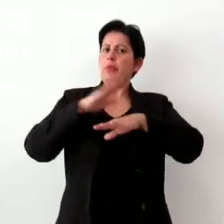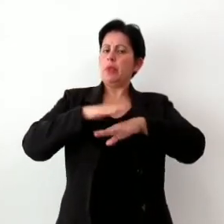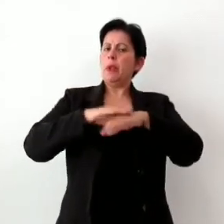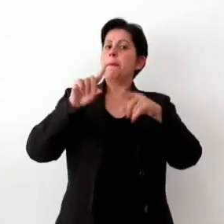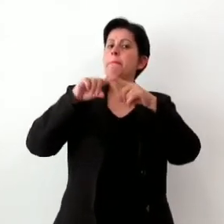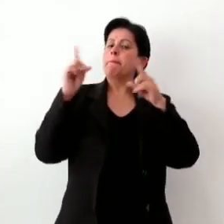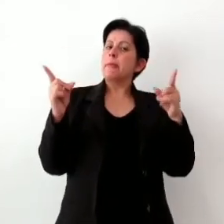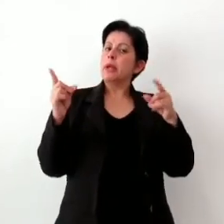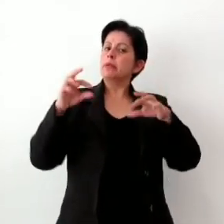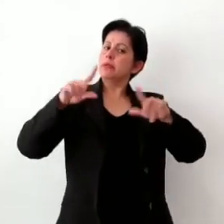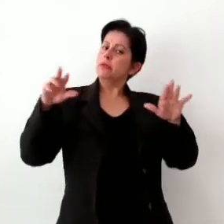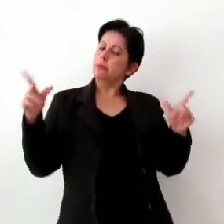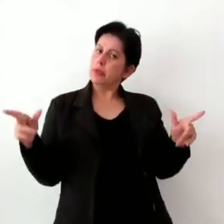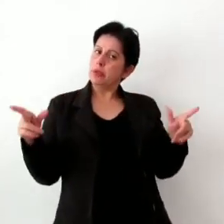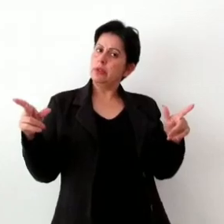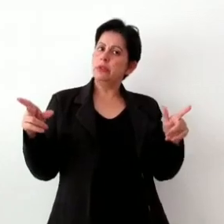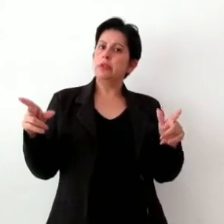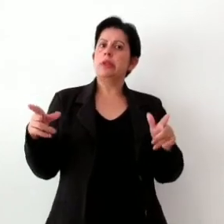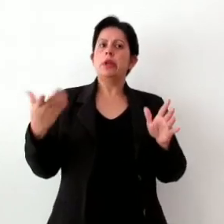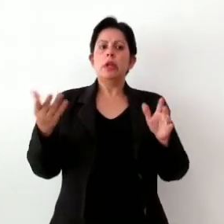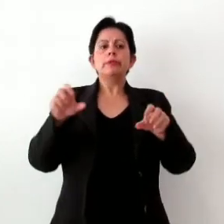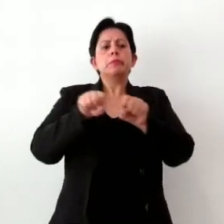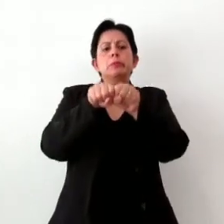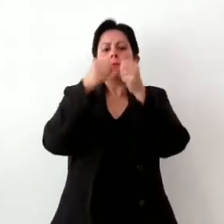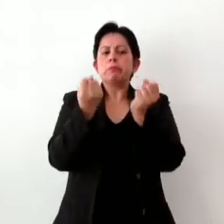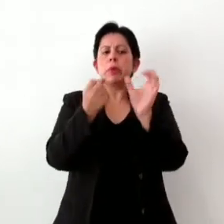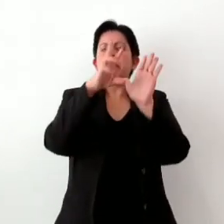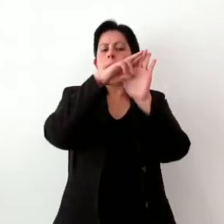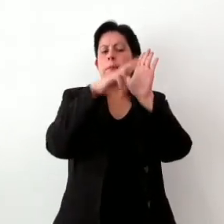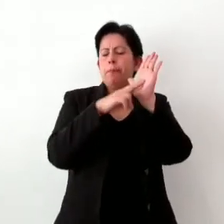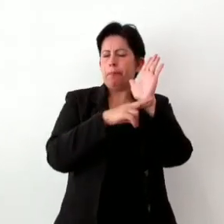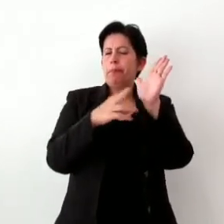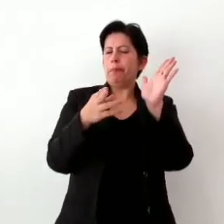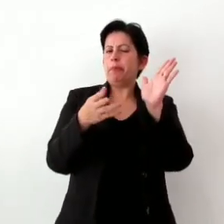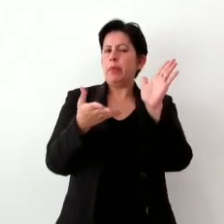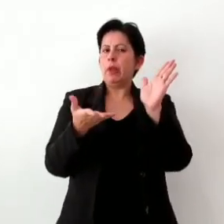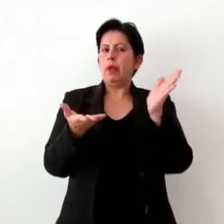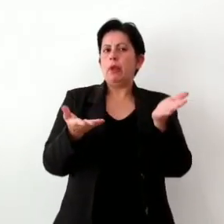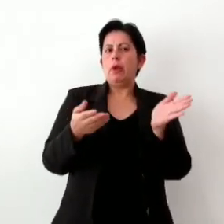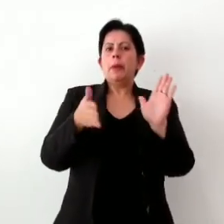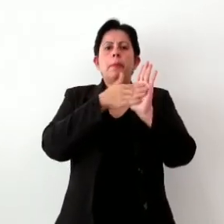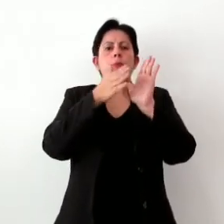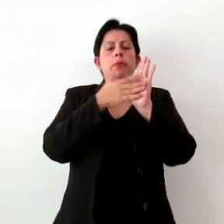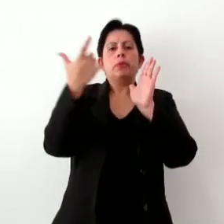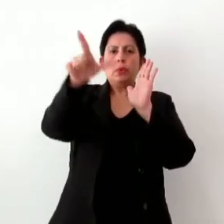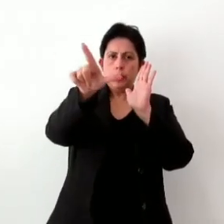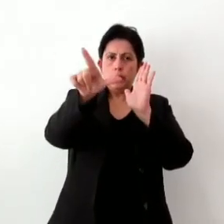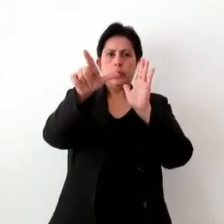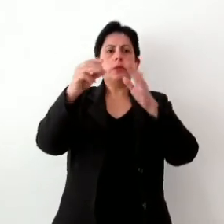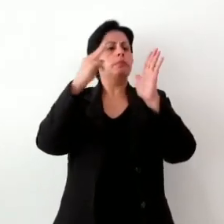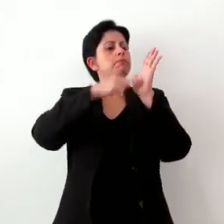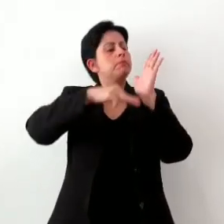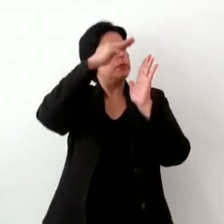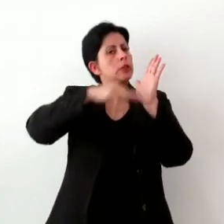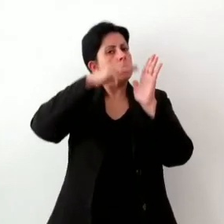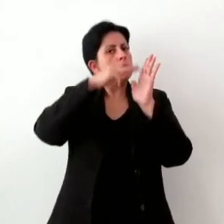outra forma, né? Justamente rompendo esses protocolos, né? Justamente propondo outras